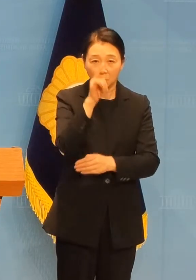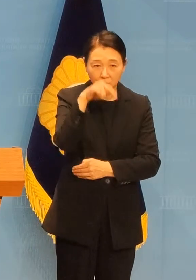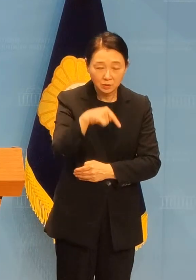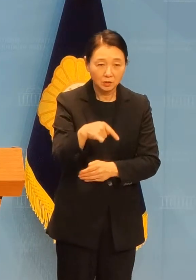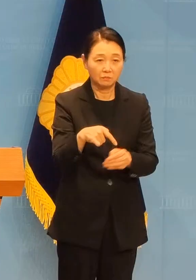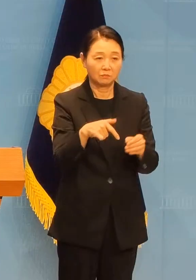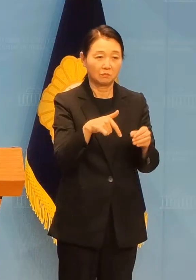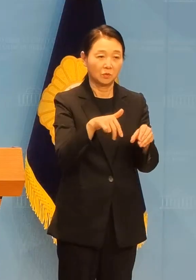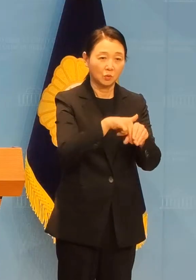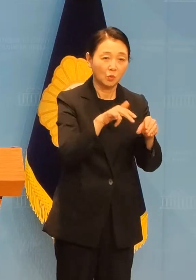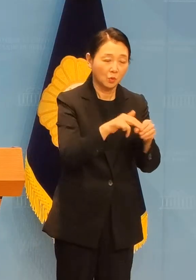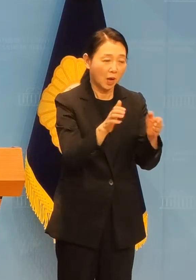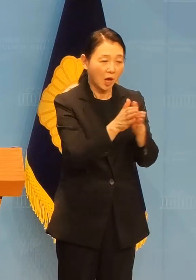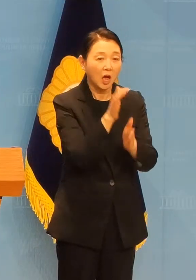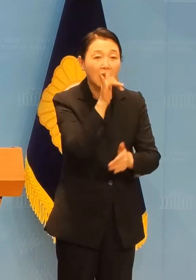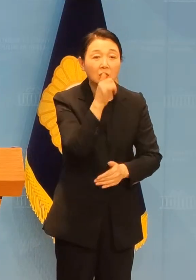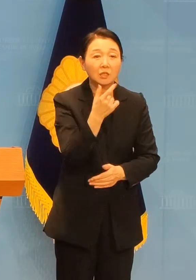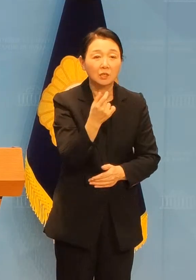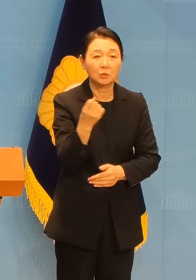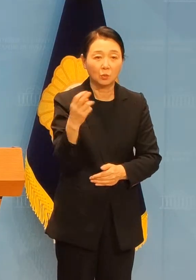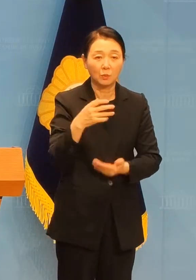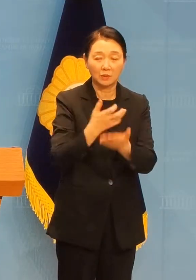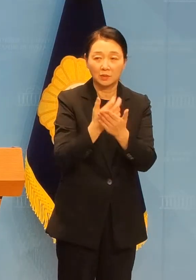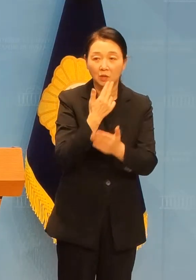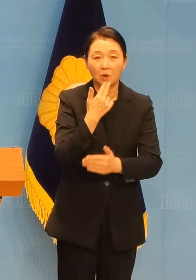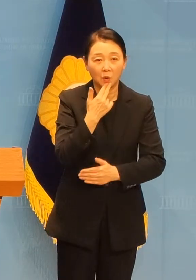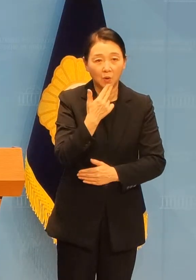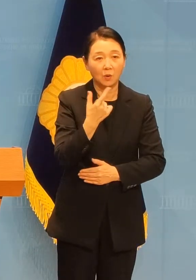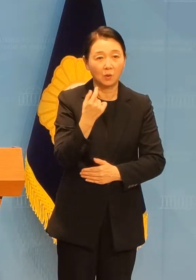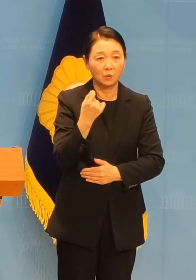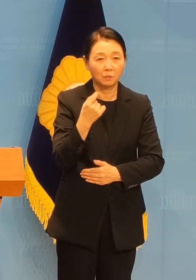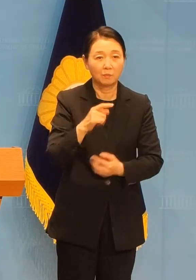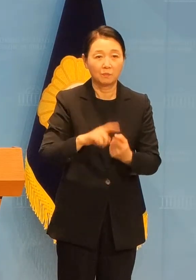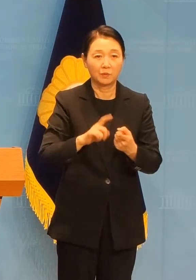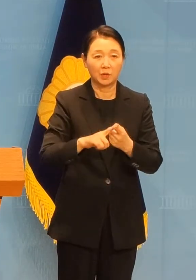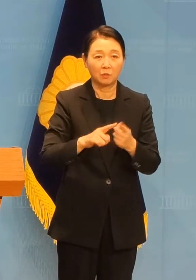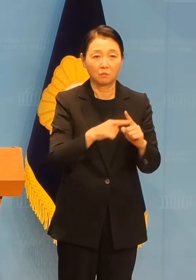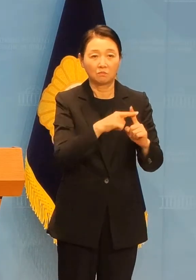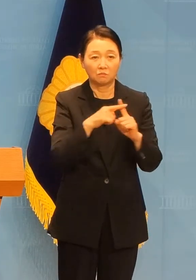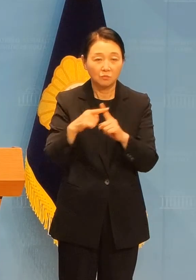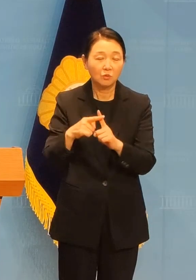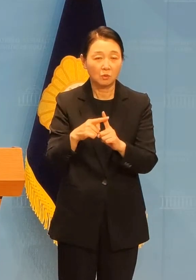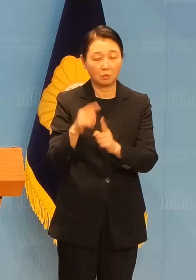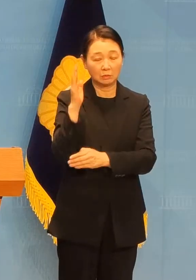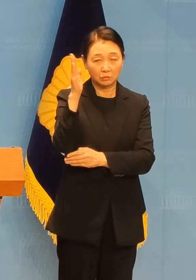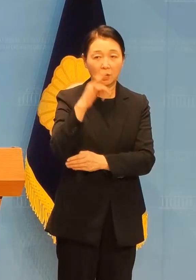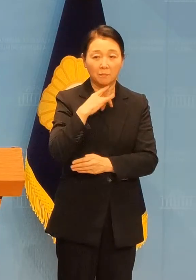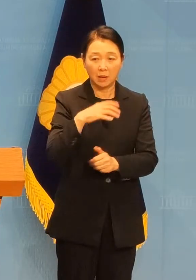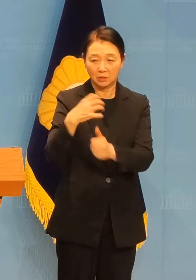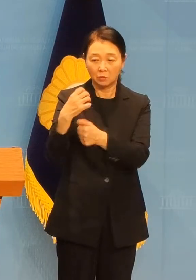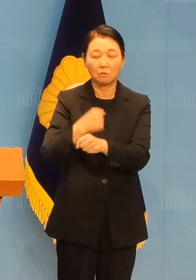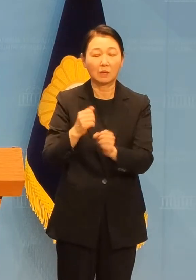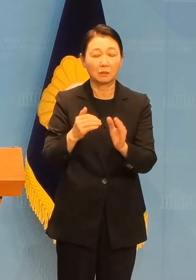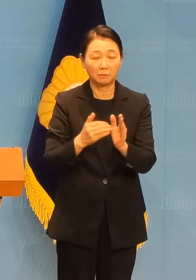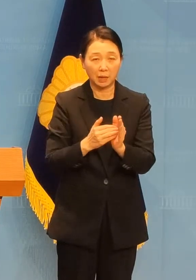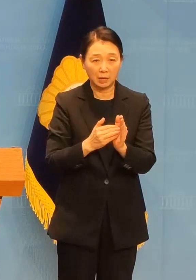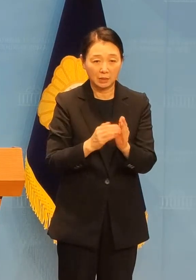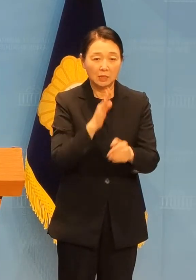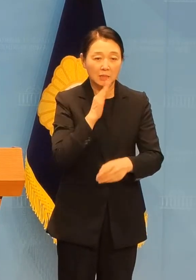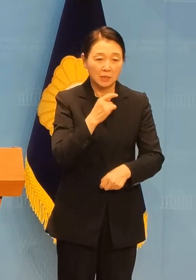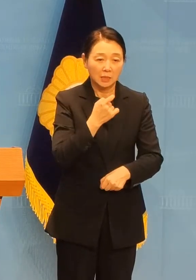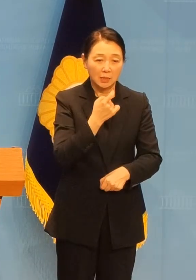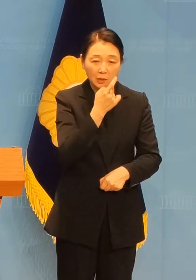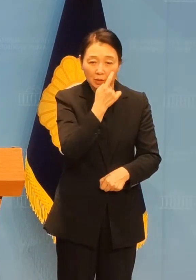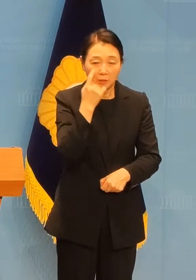종교와의 유착을 주장하면서도 아무런 근거를 제시하지 못한 채 일방의 주장만을 인용하고 사실 확인 노력 없이 유포하는